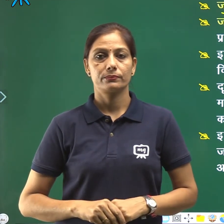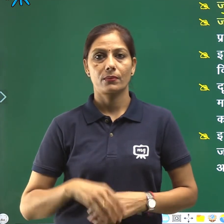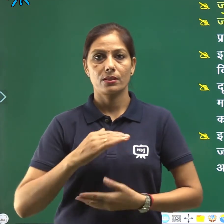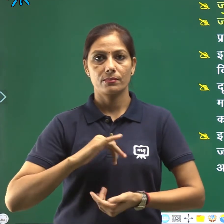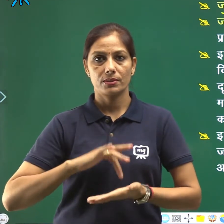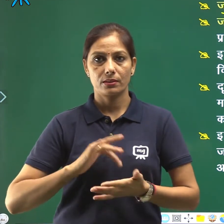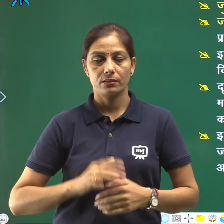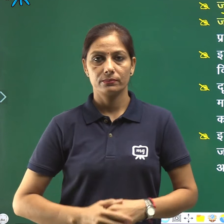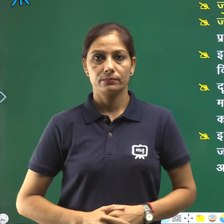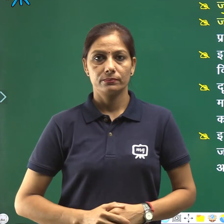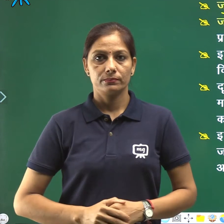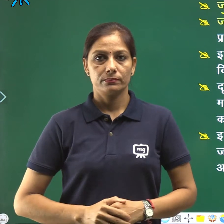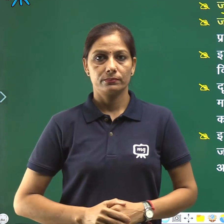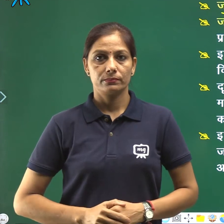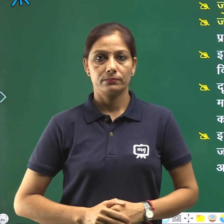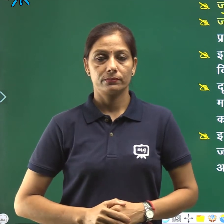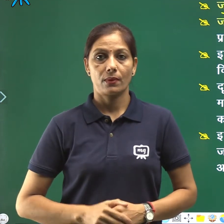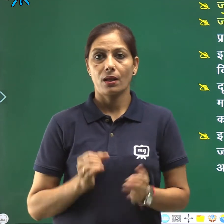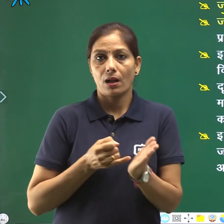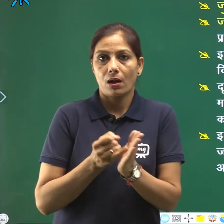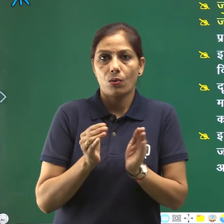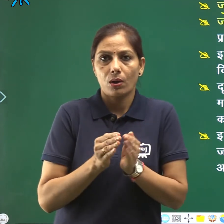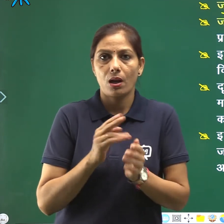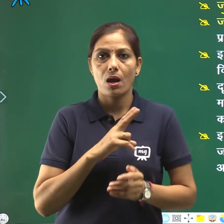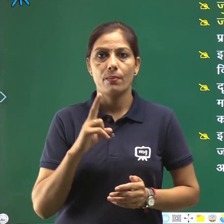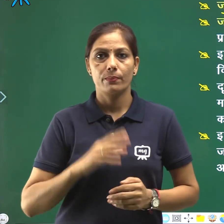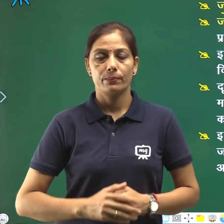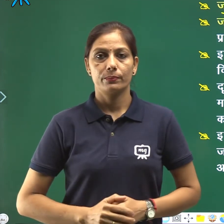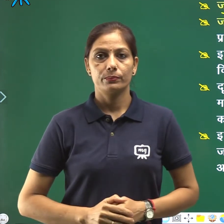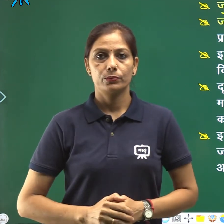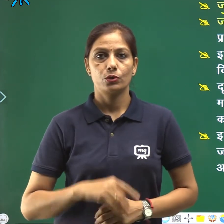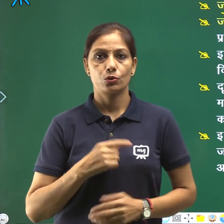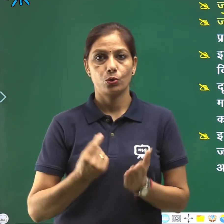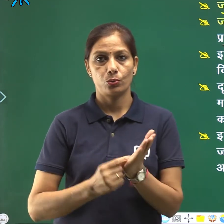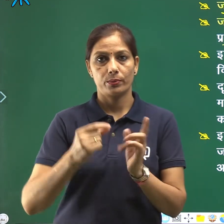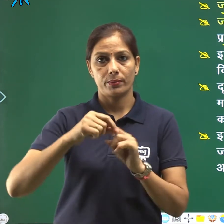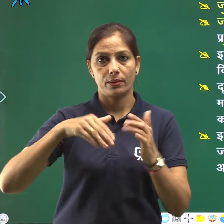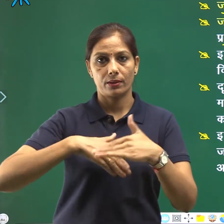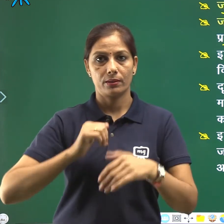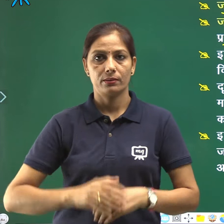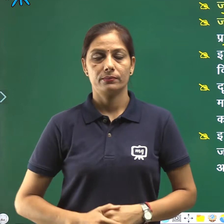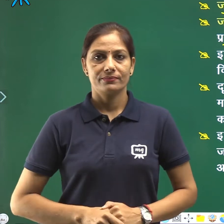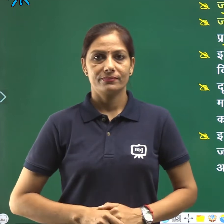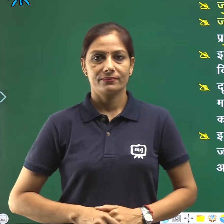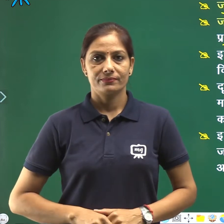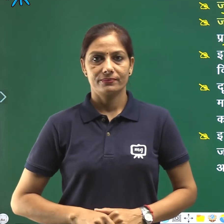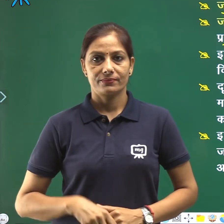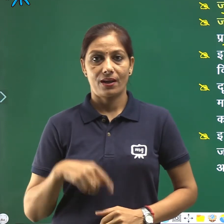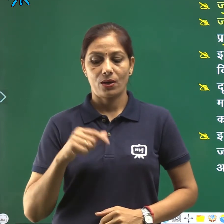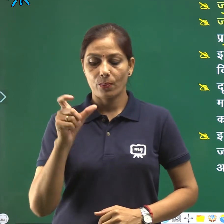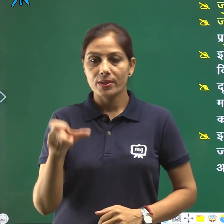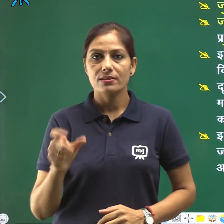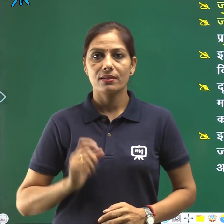जन्म स्थान मैनपुरी है, जो उत्तर प्रदेश में है।